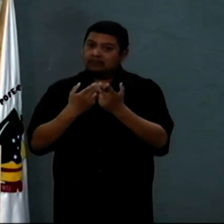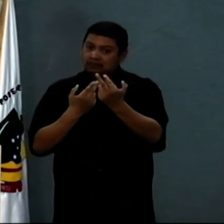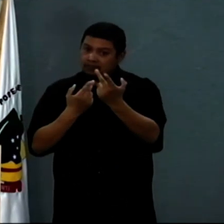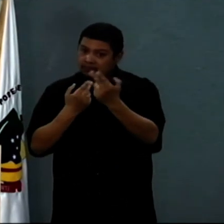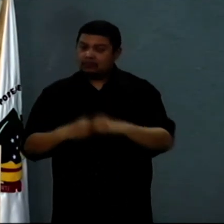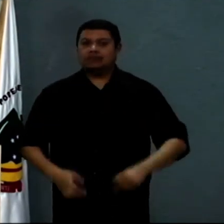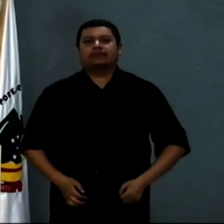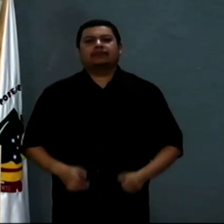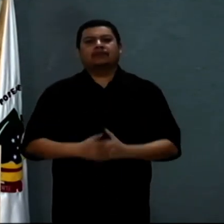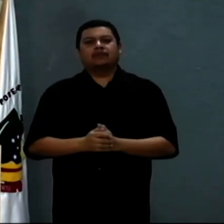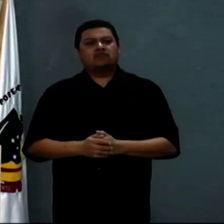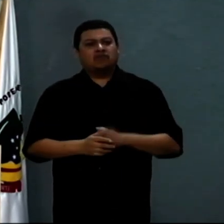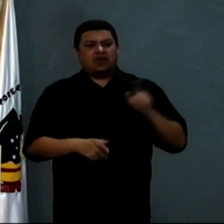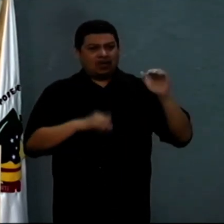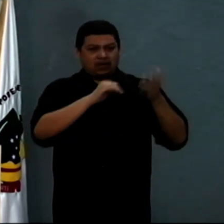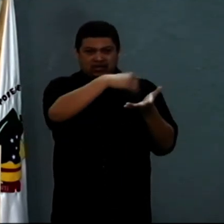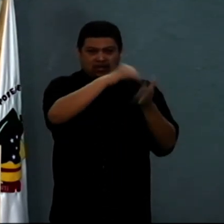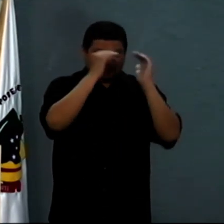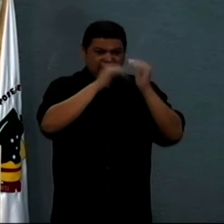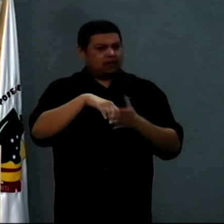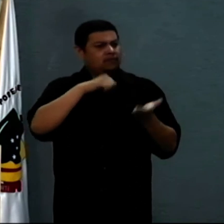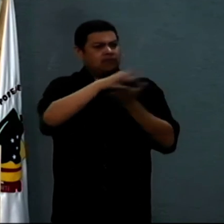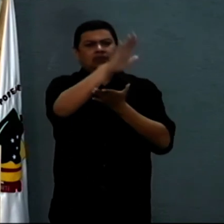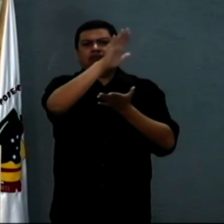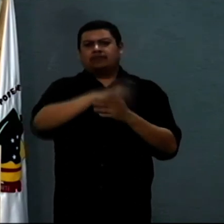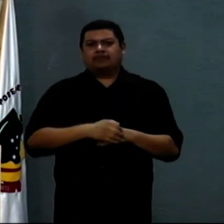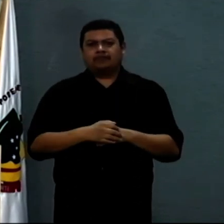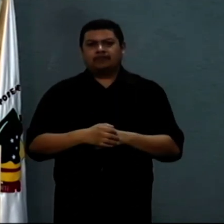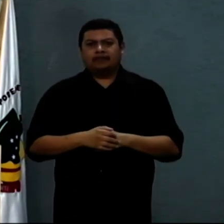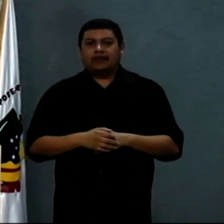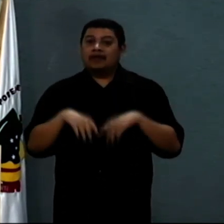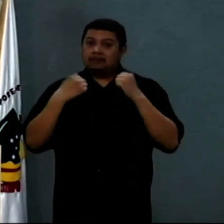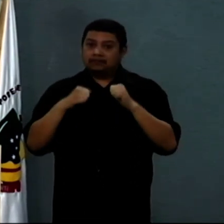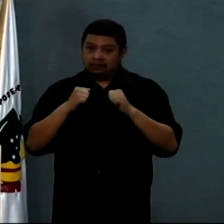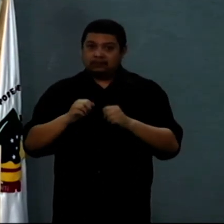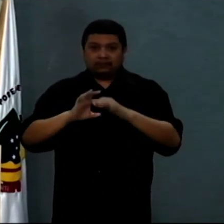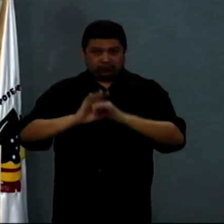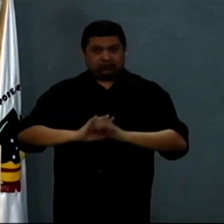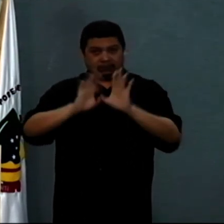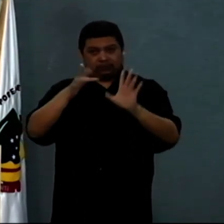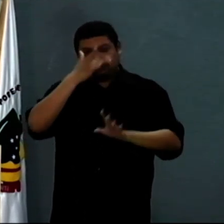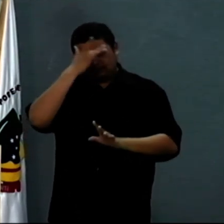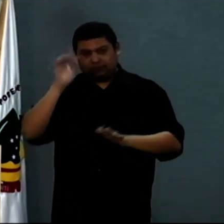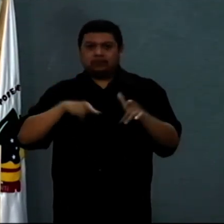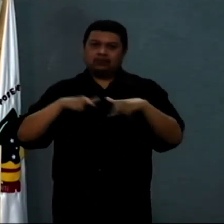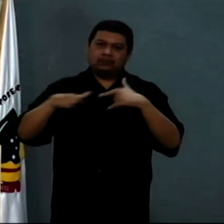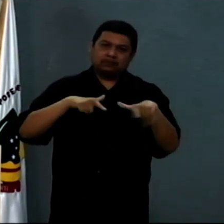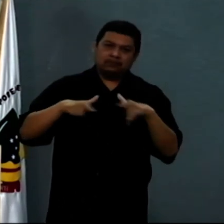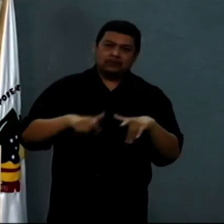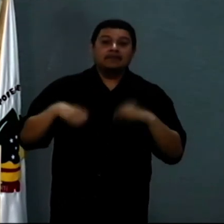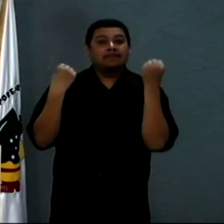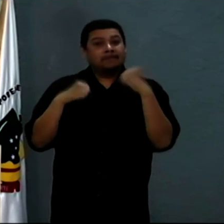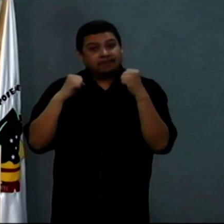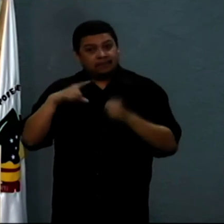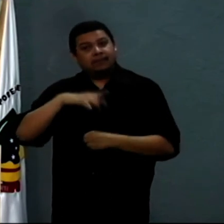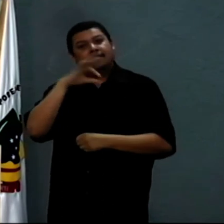deu para ela. Rua, para quem está atrapalhando o povo trabalhar. O povo precisa trabalhar, ganhar o seu